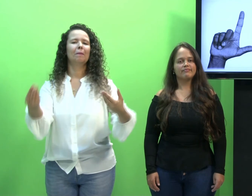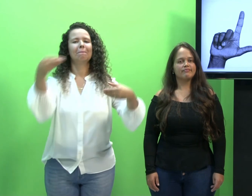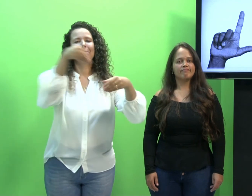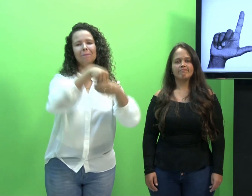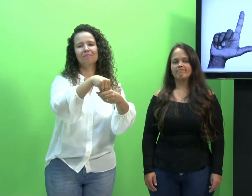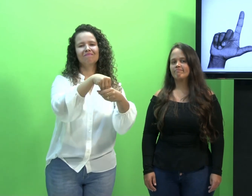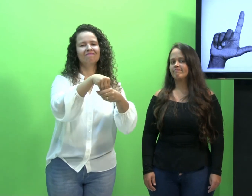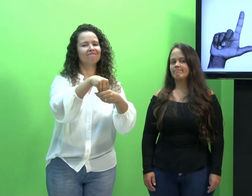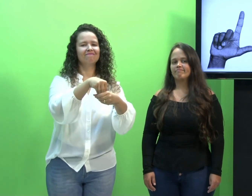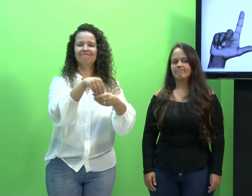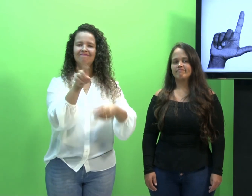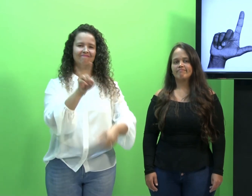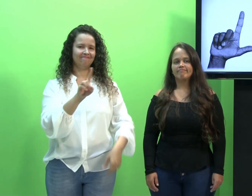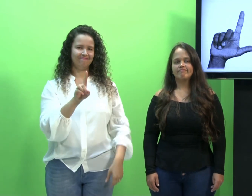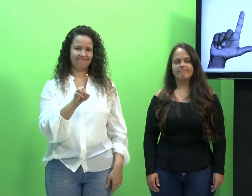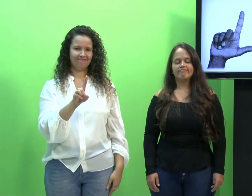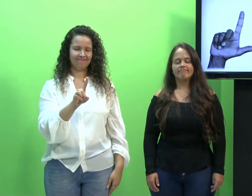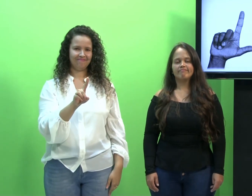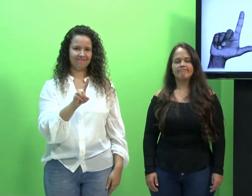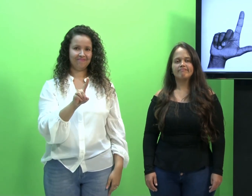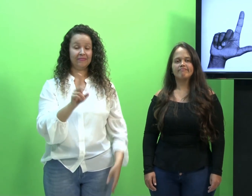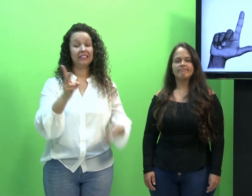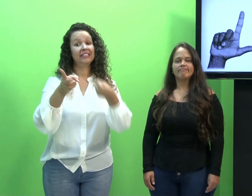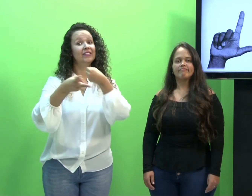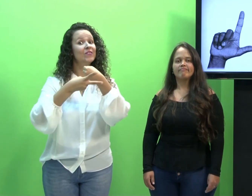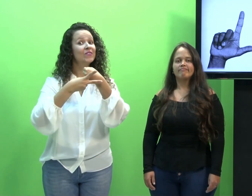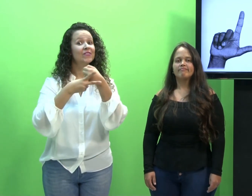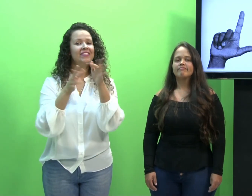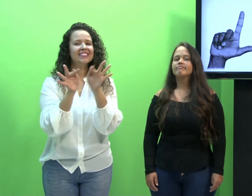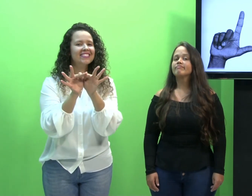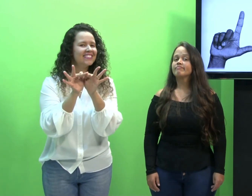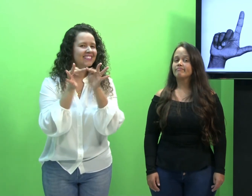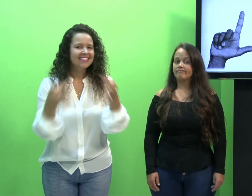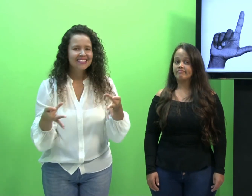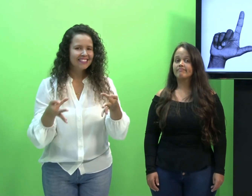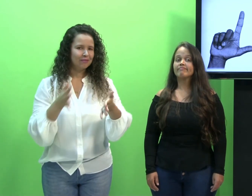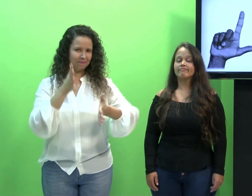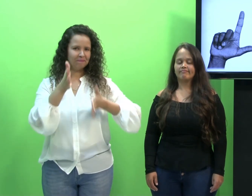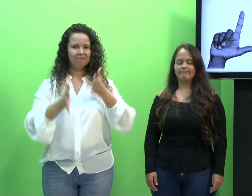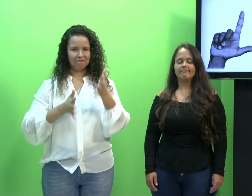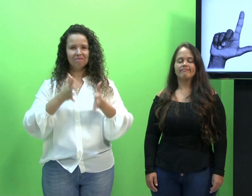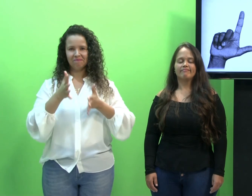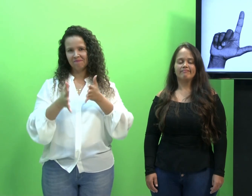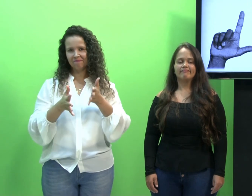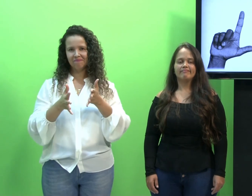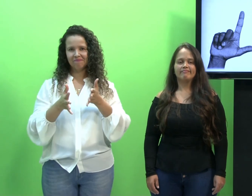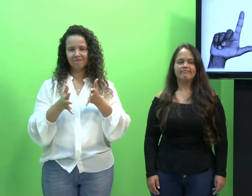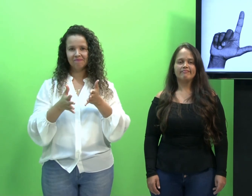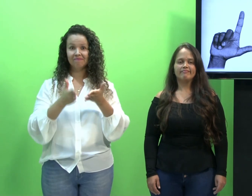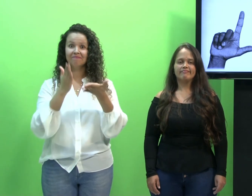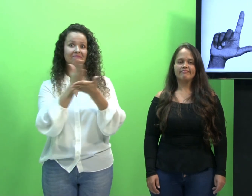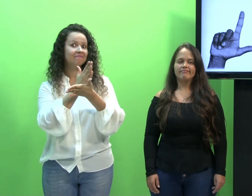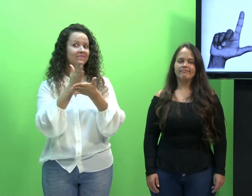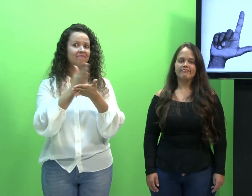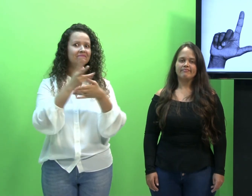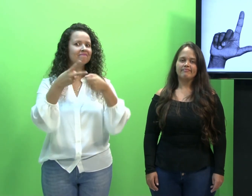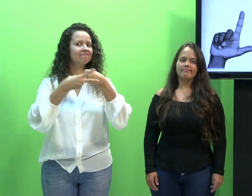nem argumentos. São os verbos mais simples em Libras. Muitos deles apresentam